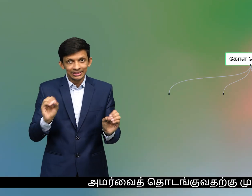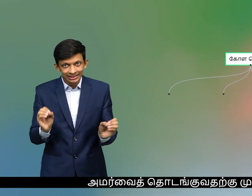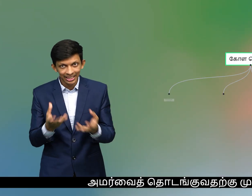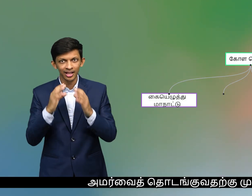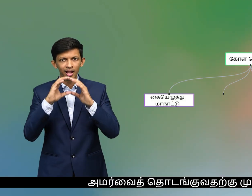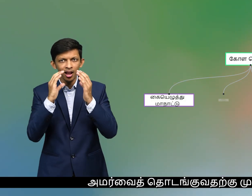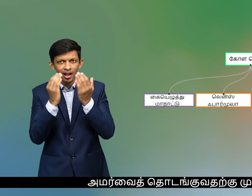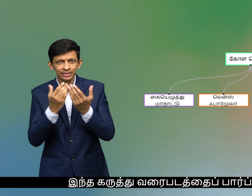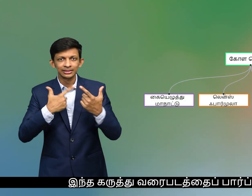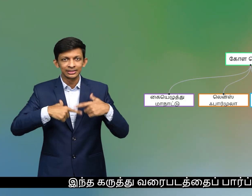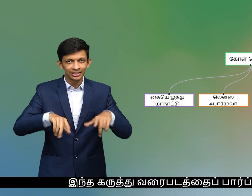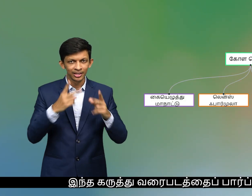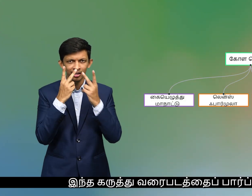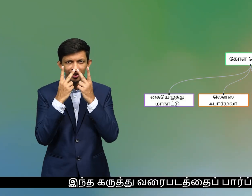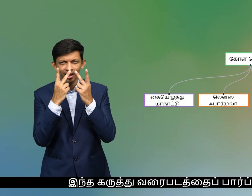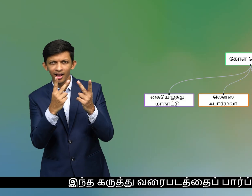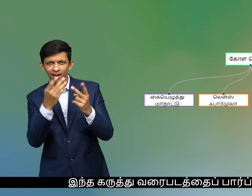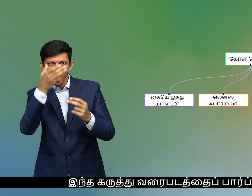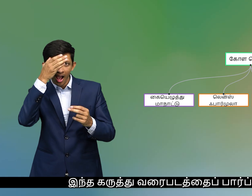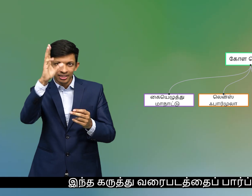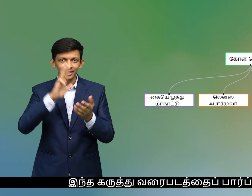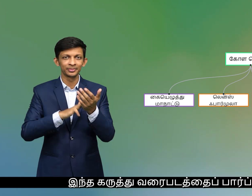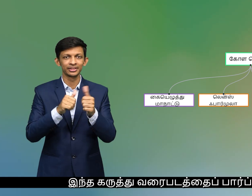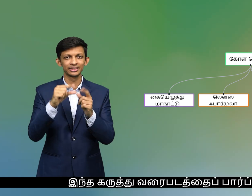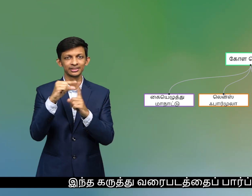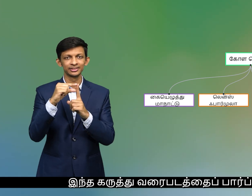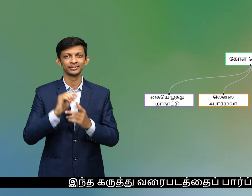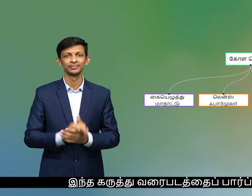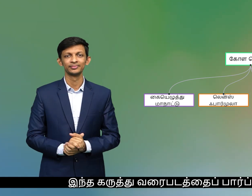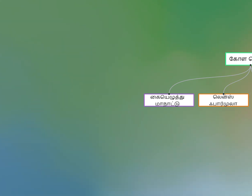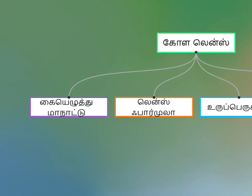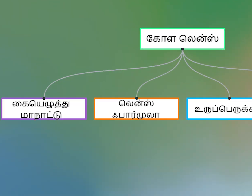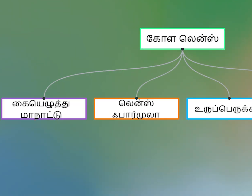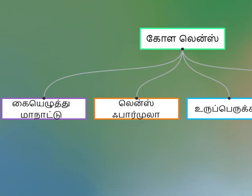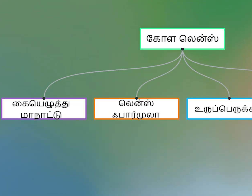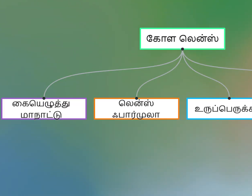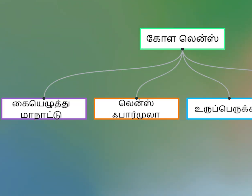அமர்வை தொடங்குவதற்கு முன் இந்த கருத்து வரைபடத்தை பார்ப்போம்.